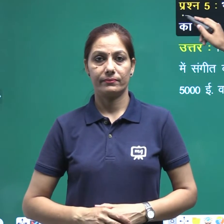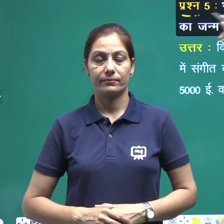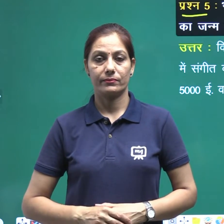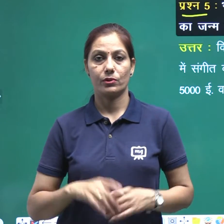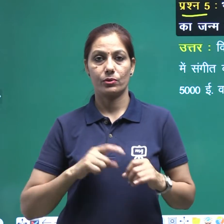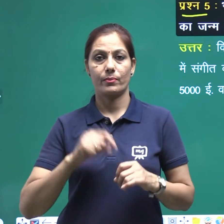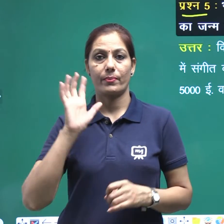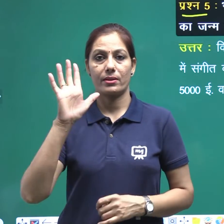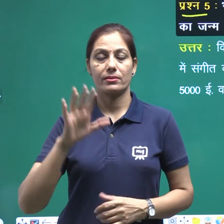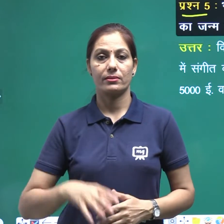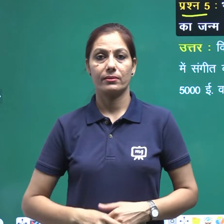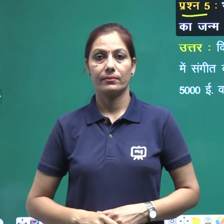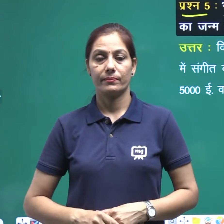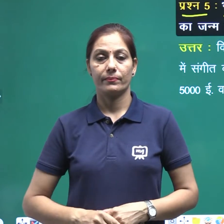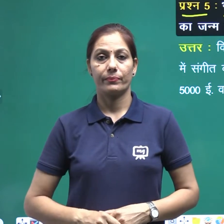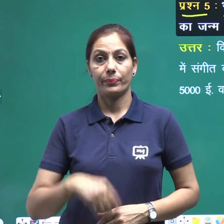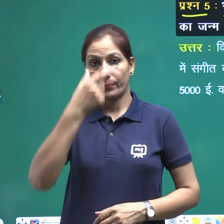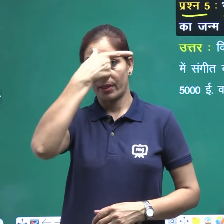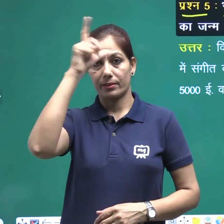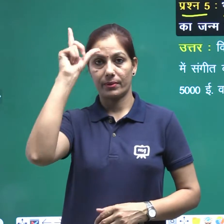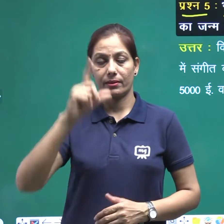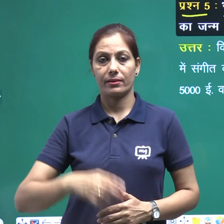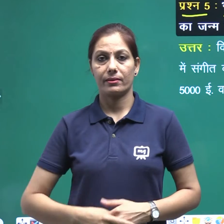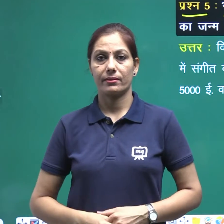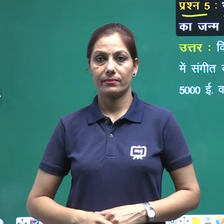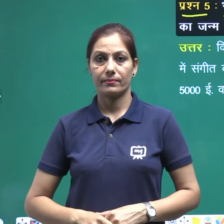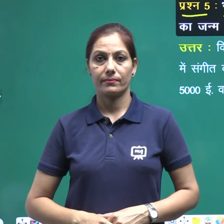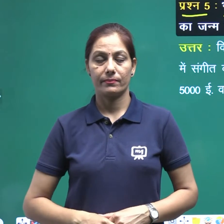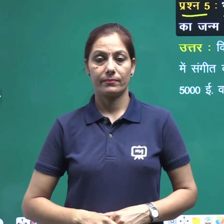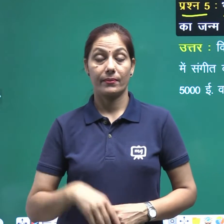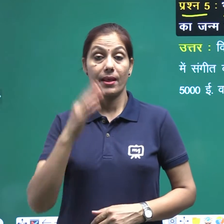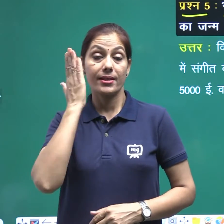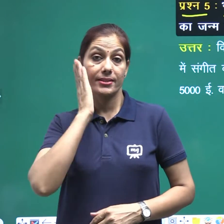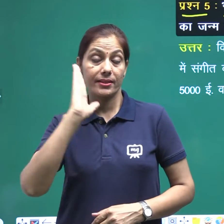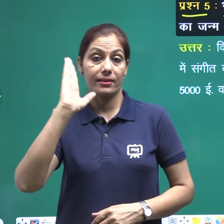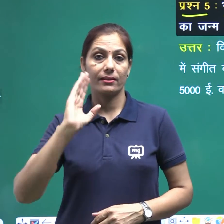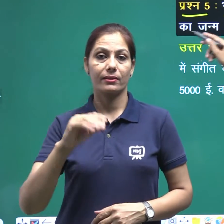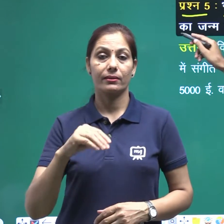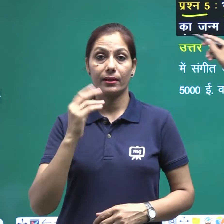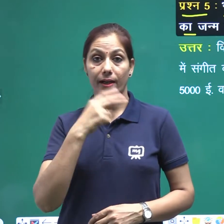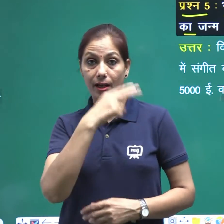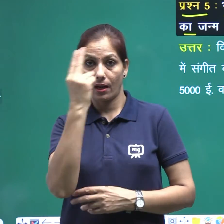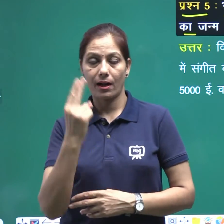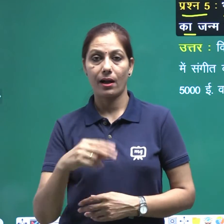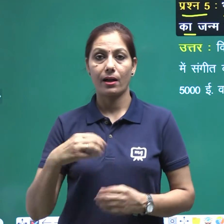प्रश्न 5, भारत में संगीत कला का जन्म